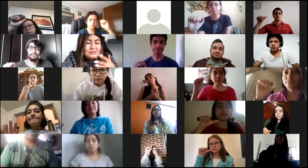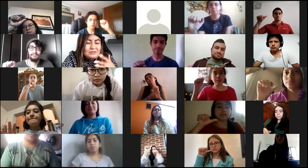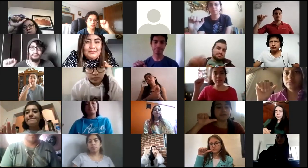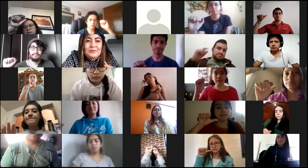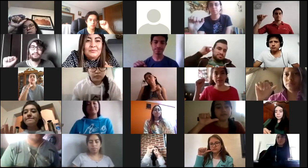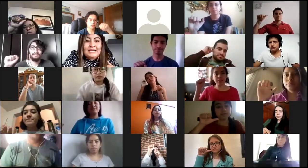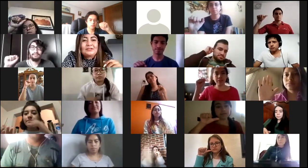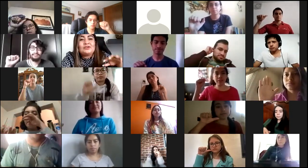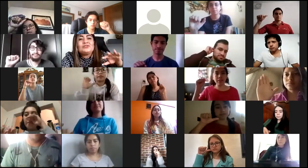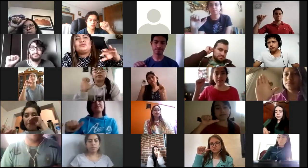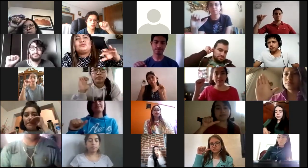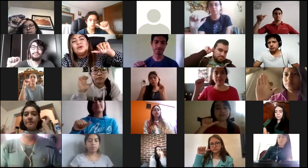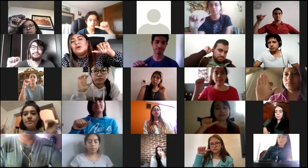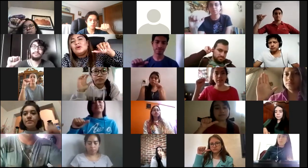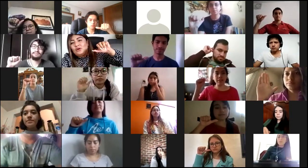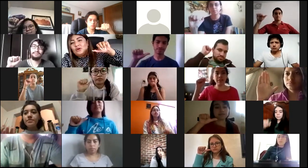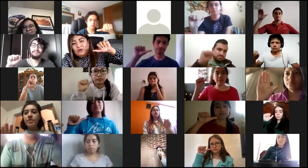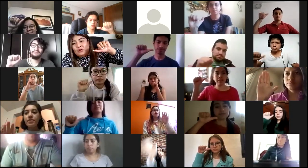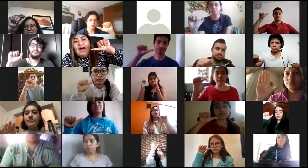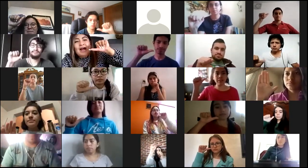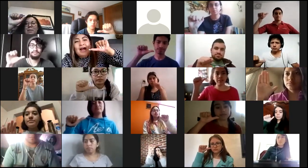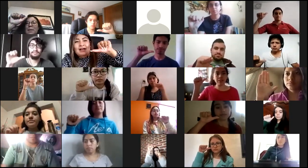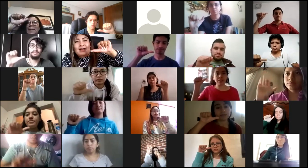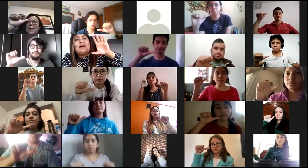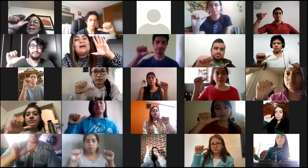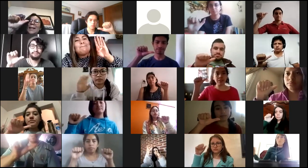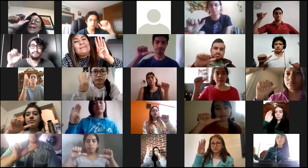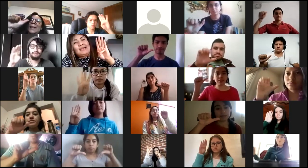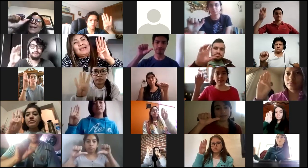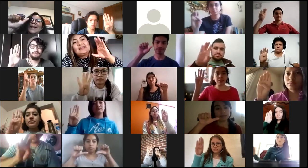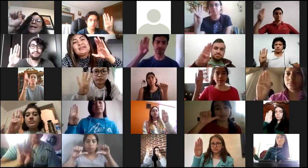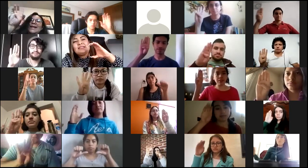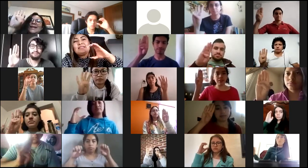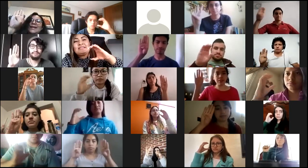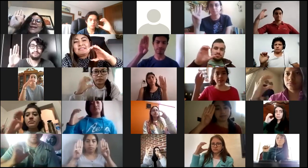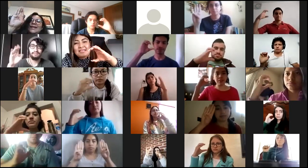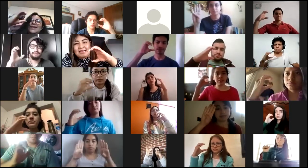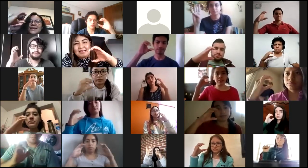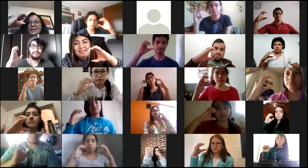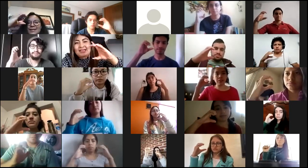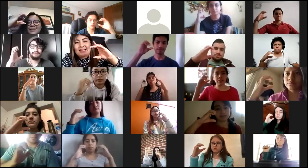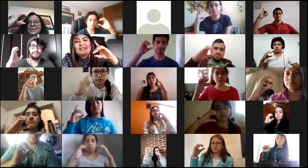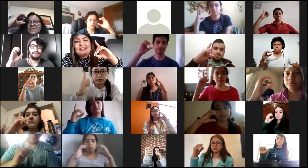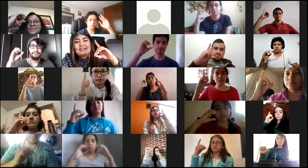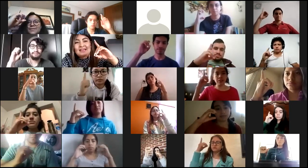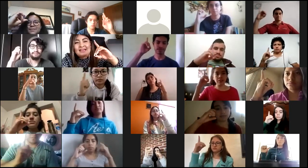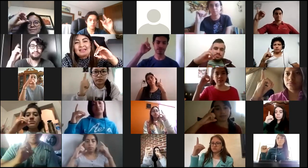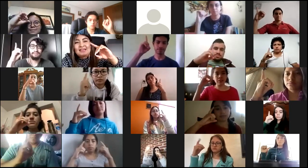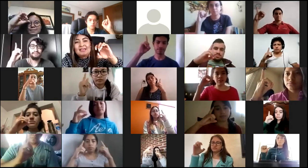rápido, ¿vale? Todos juntos. A, B, C, D,